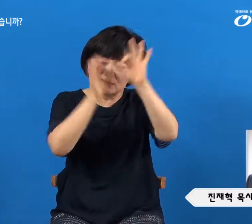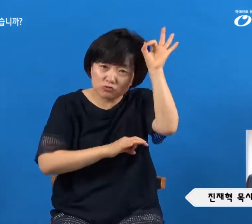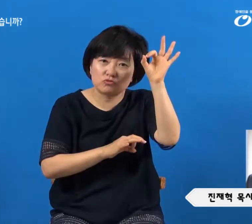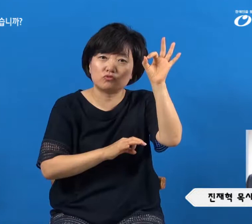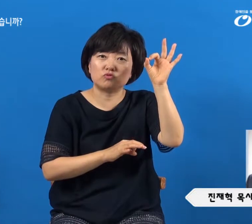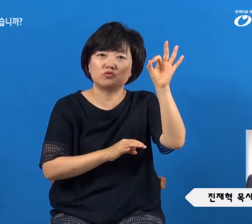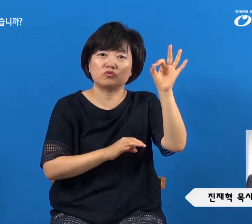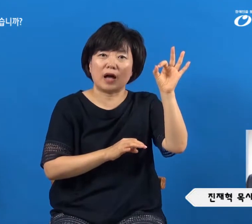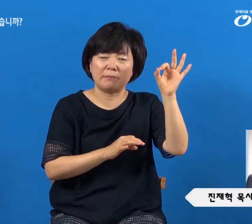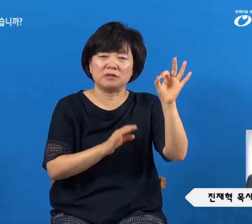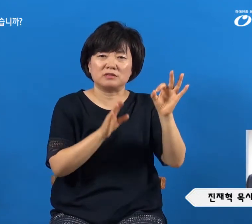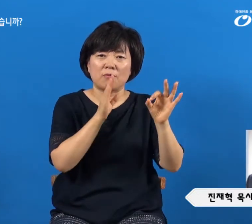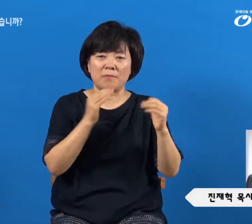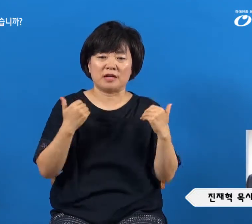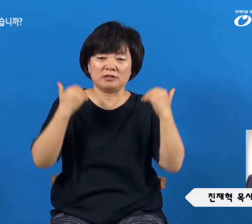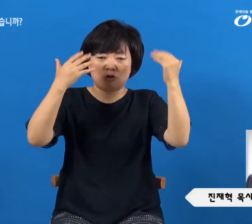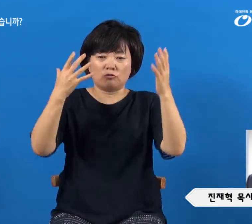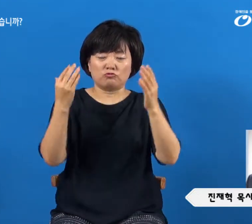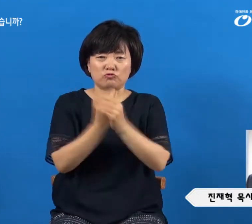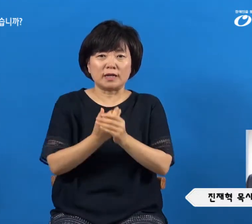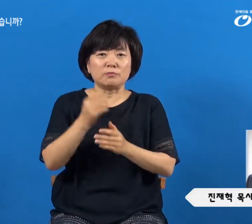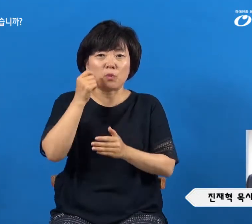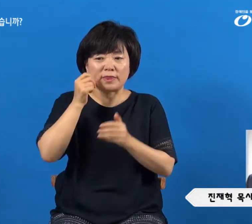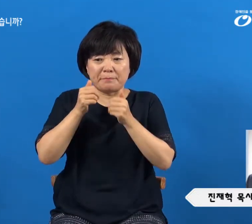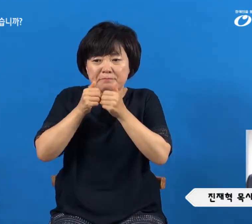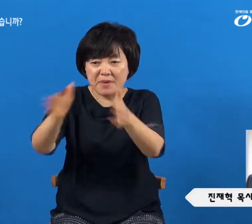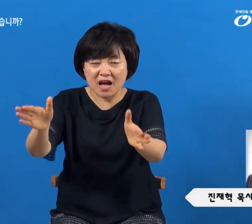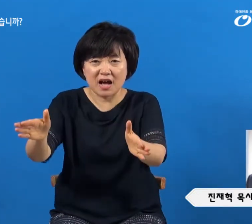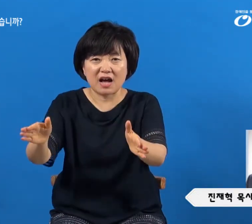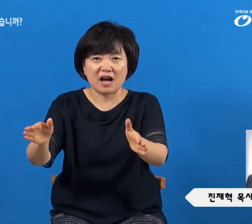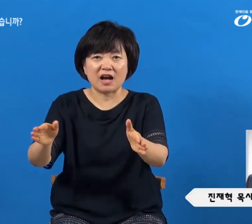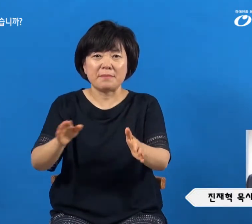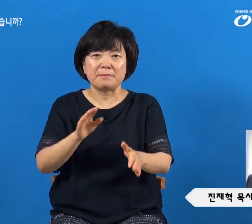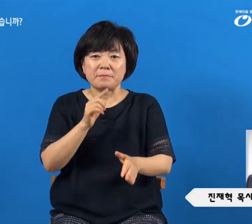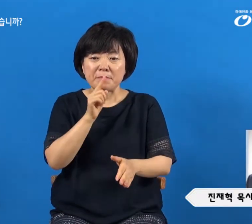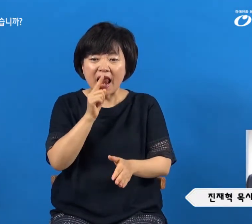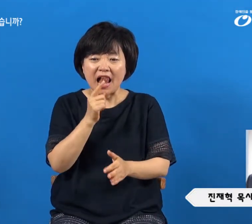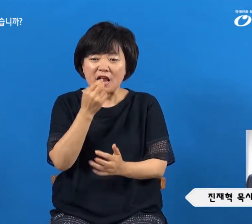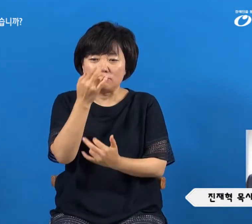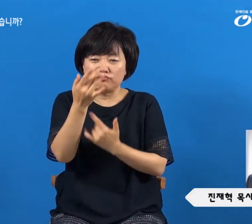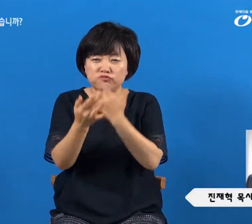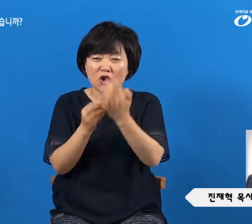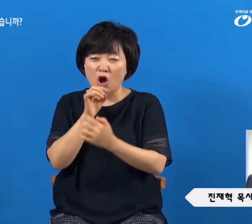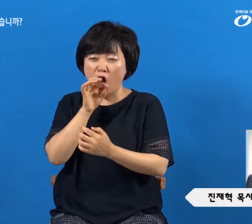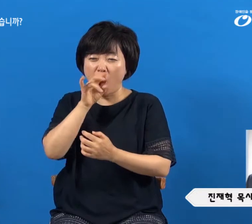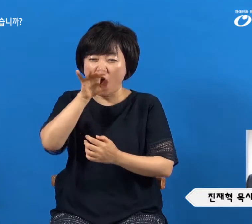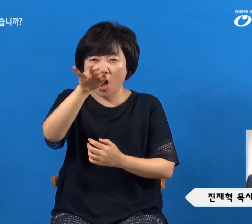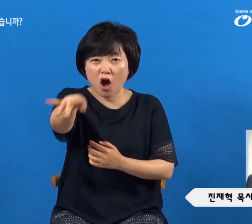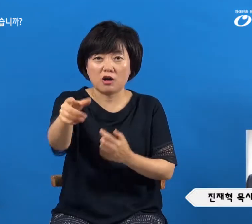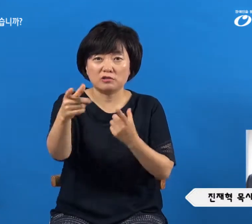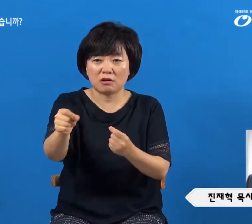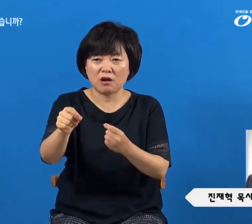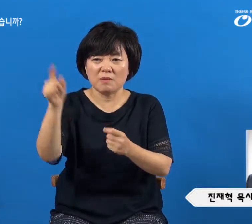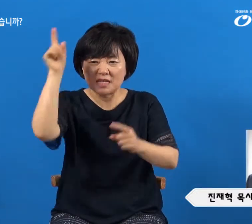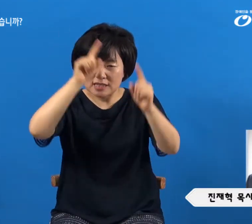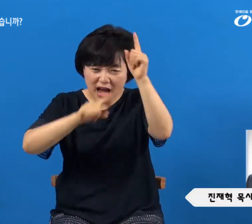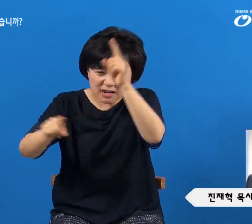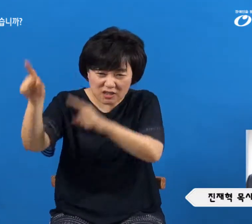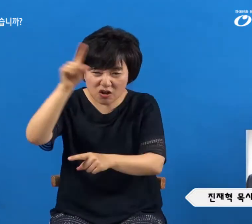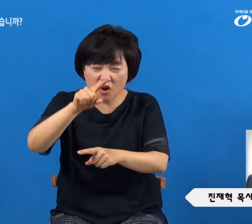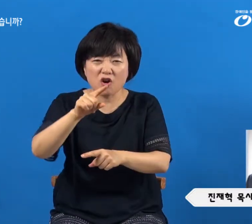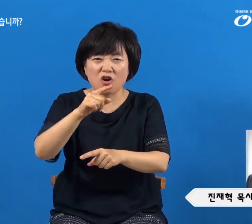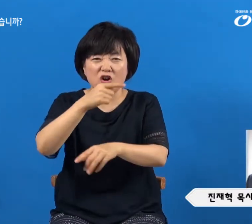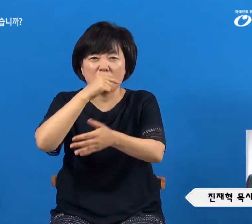잘못하면, 정말 성숙하지 못한 말을 하면 마치 우리 입에서 불을 뿜는 것처럼 상처와 안